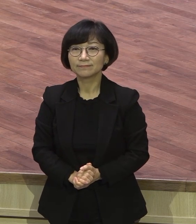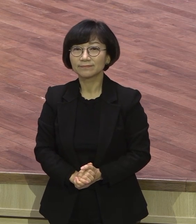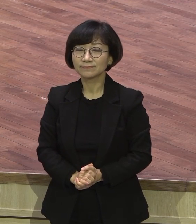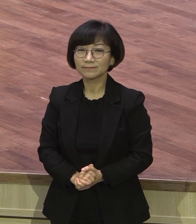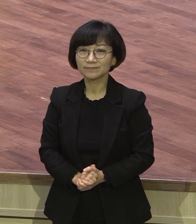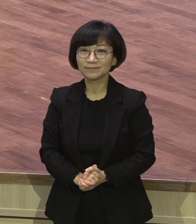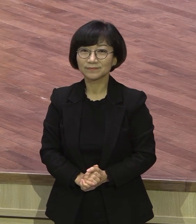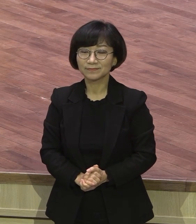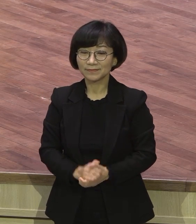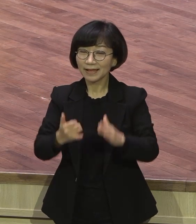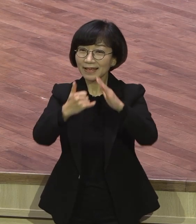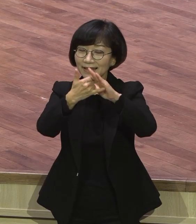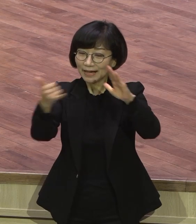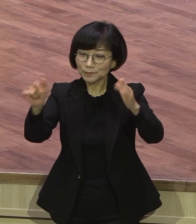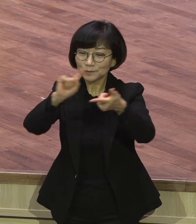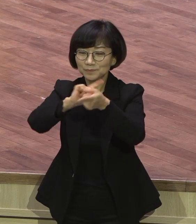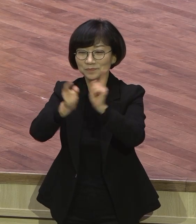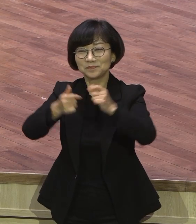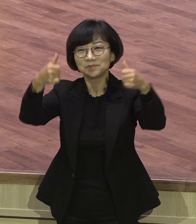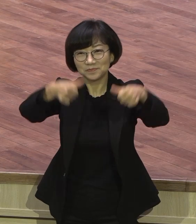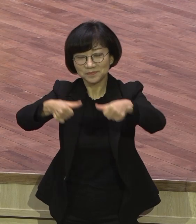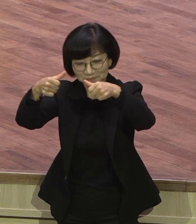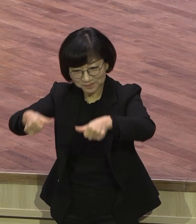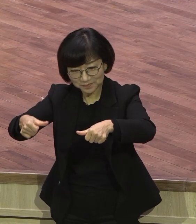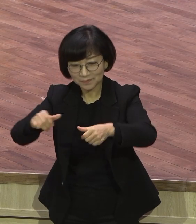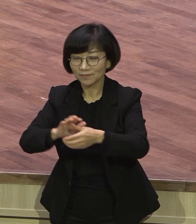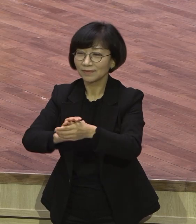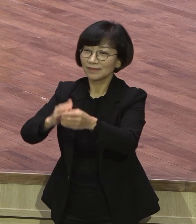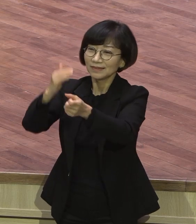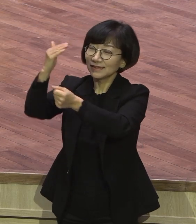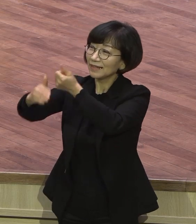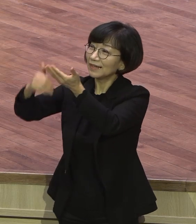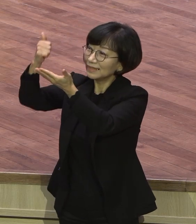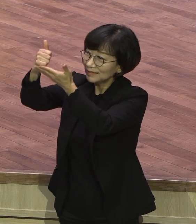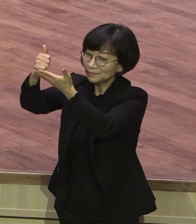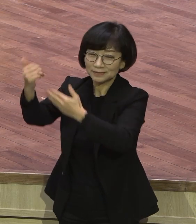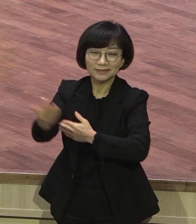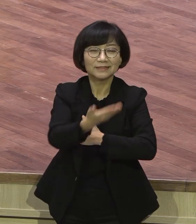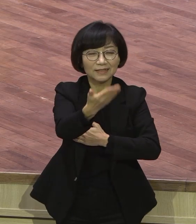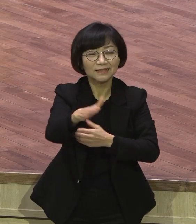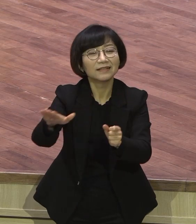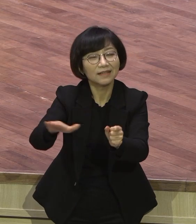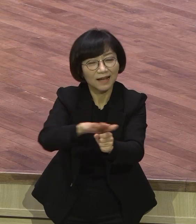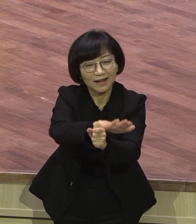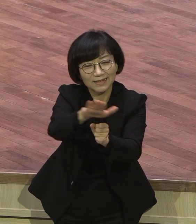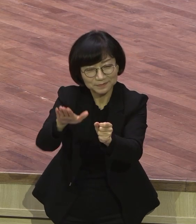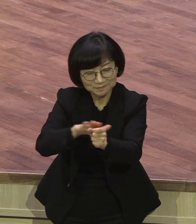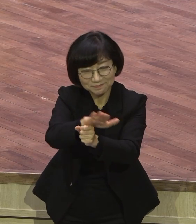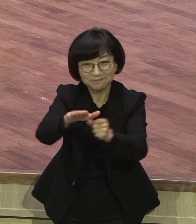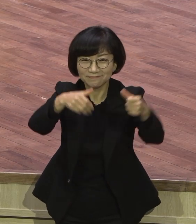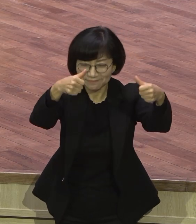가족끼리 서로 인사하세요. 하나님은 당신을 사랑하십니다.